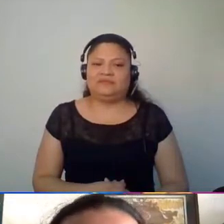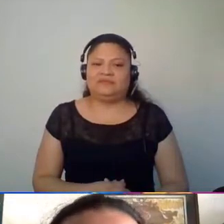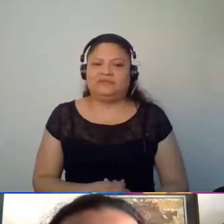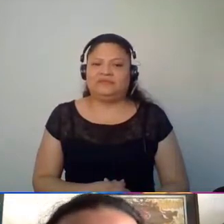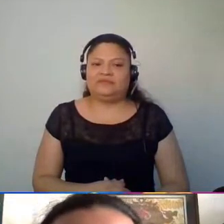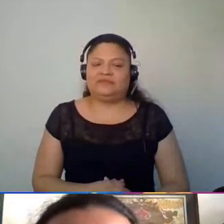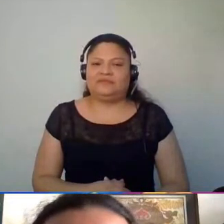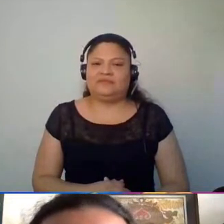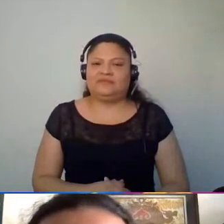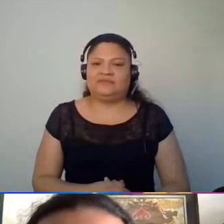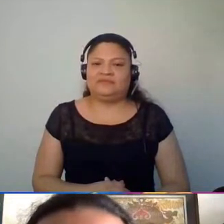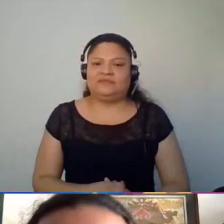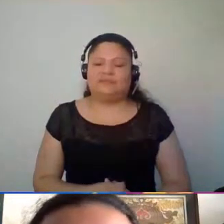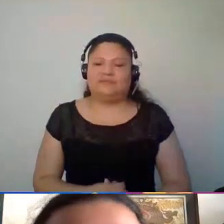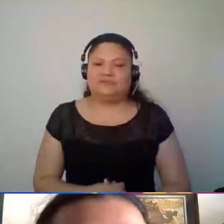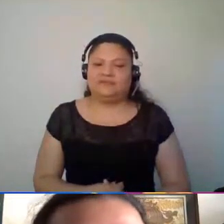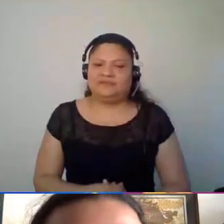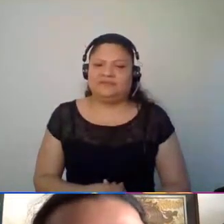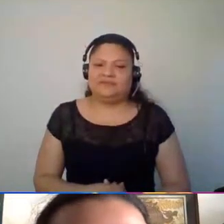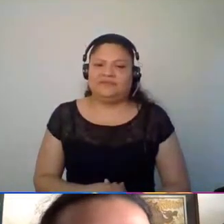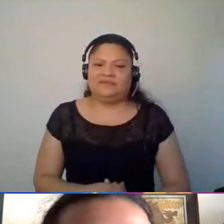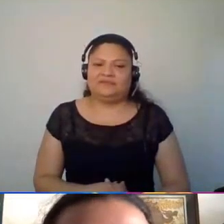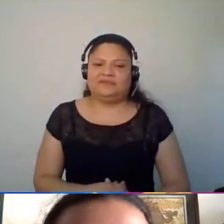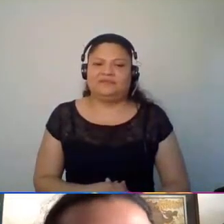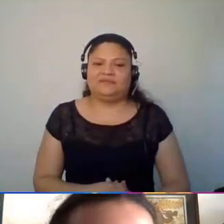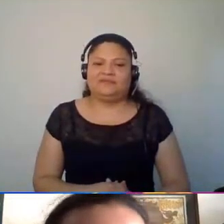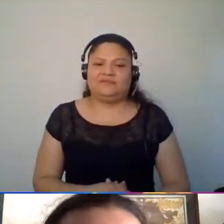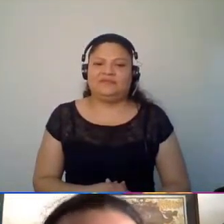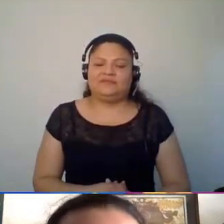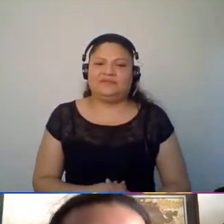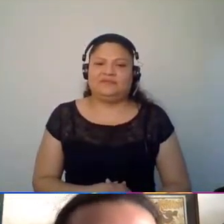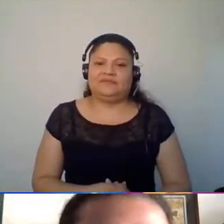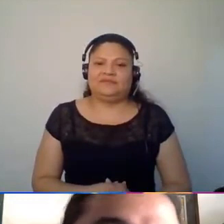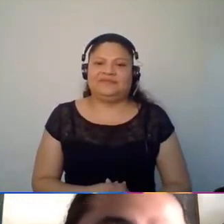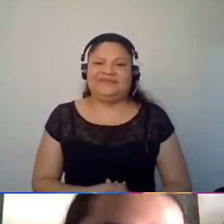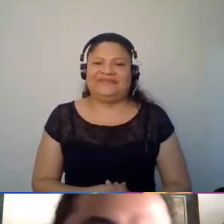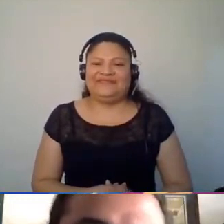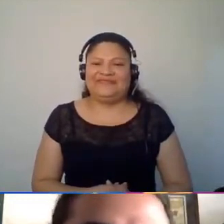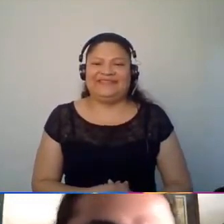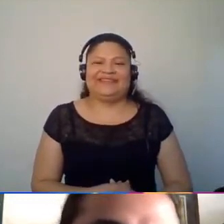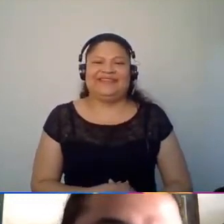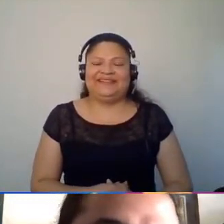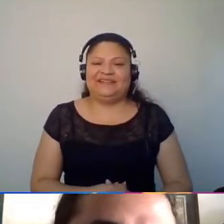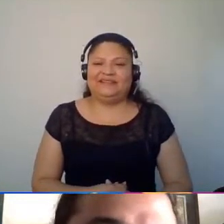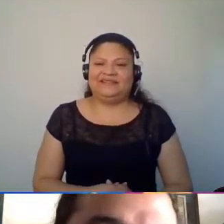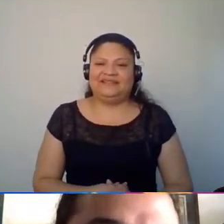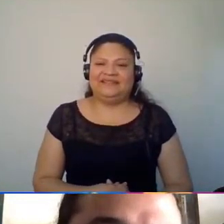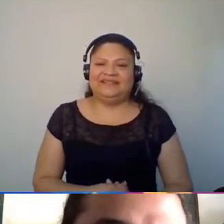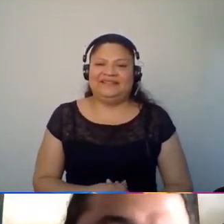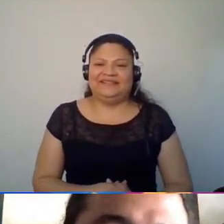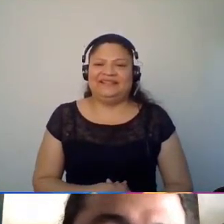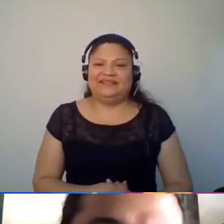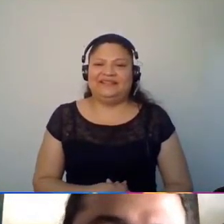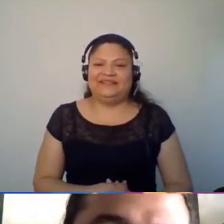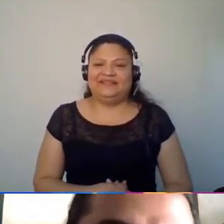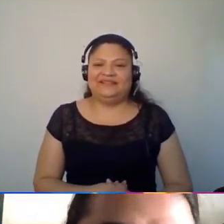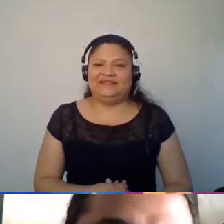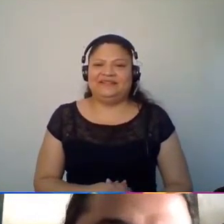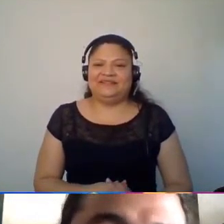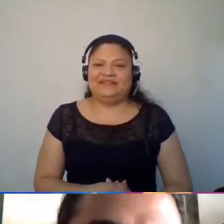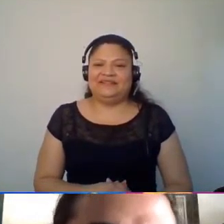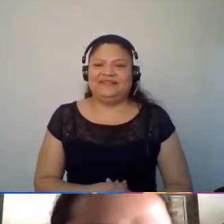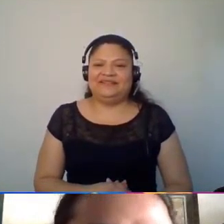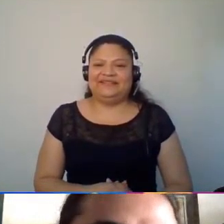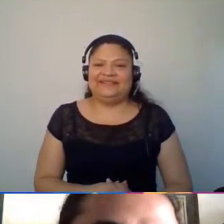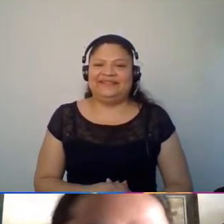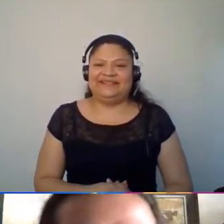conocimientos. Entonces, es una pregunta. Y así como que, perdón, no es que les hubiéramos puesto la trampa